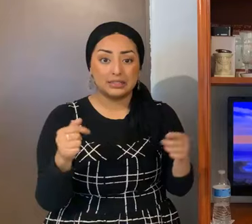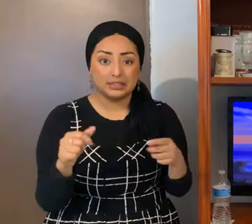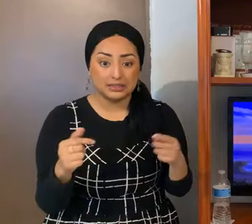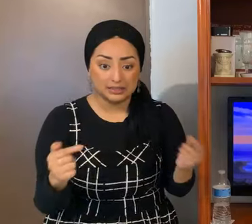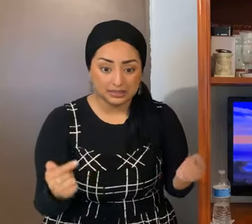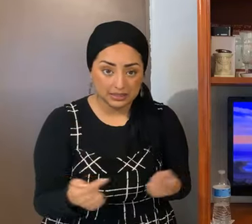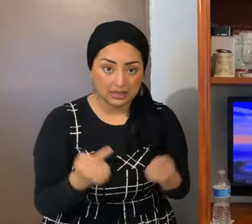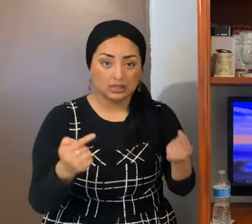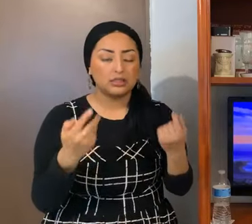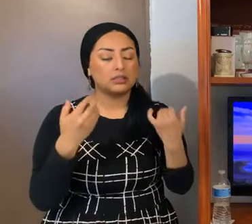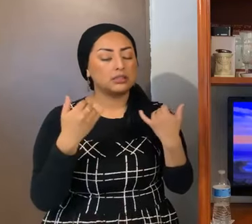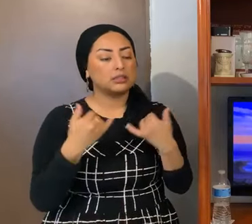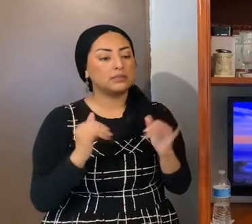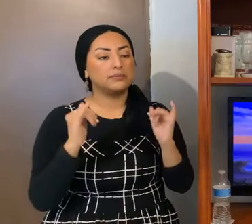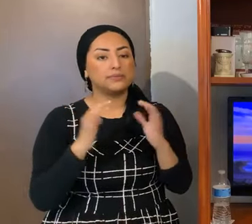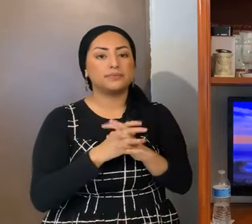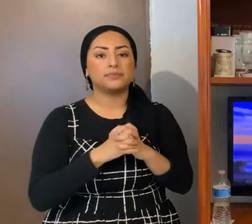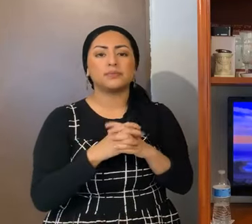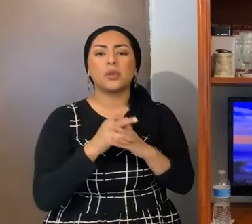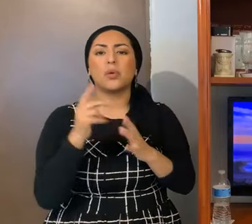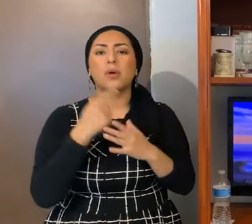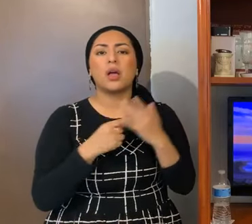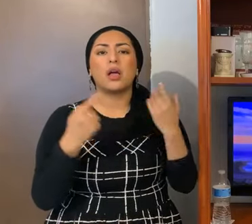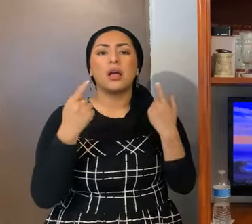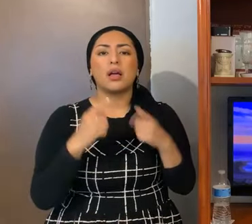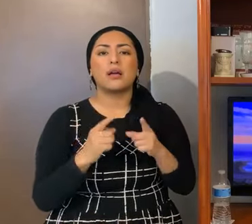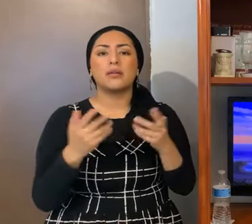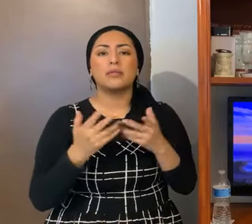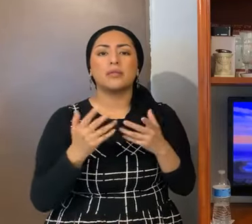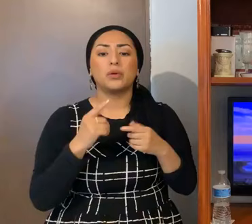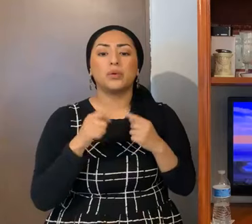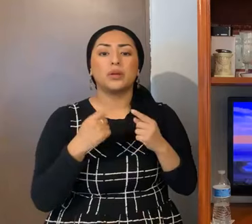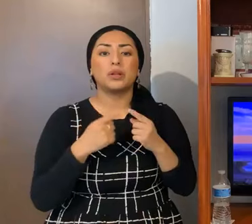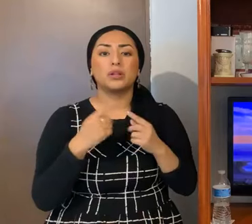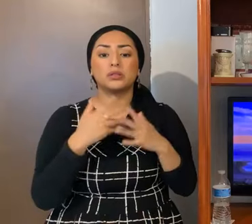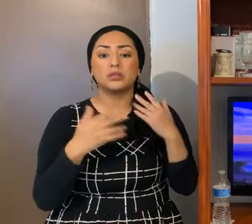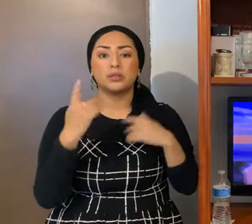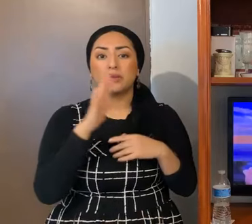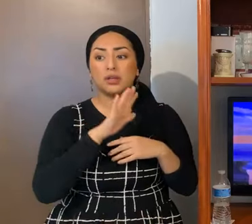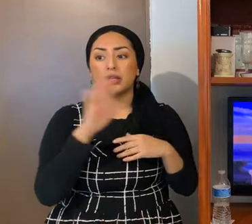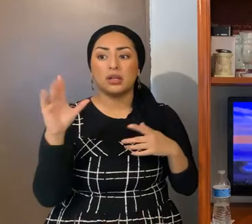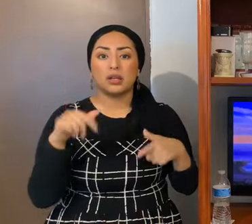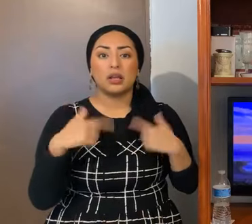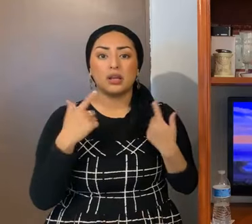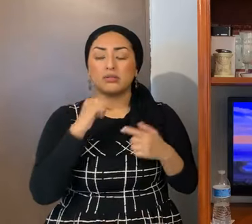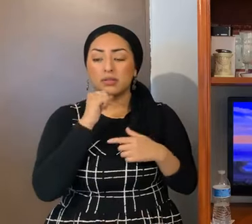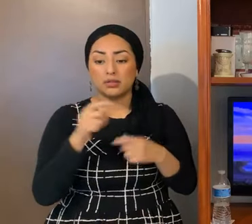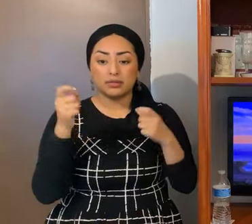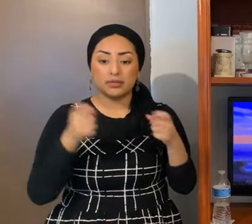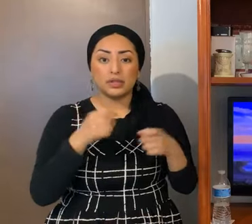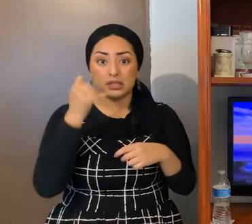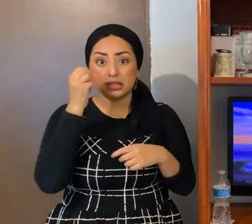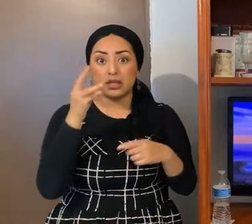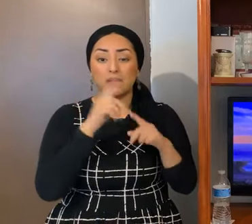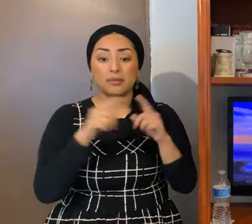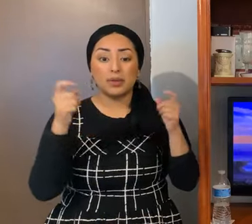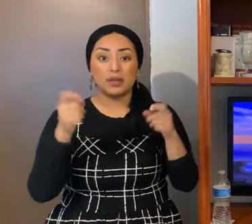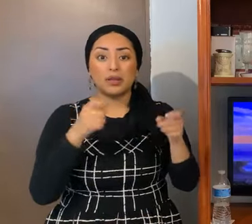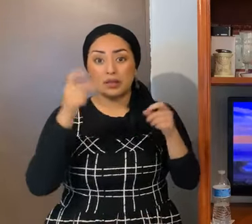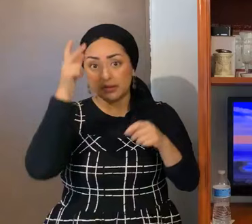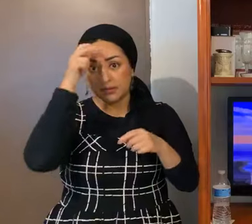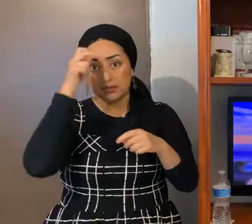pecado sigue reinando. ¿Y qué pasa? Cuando alguien en su vida no reina Yahshua, sino reina